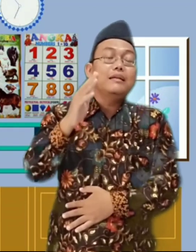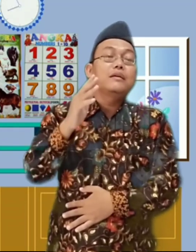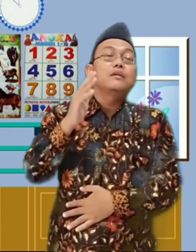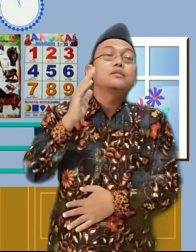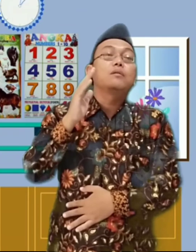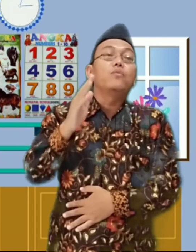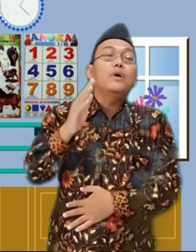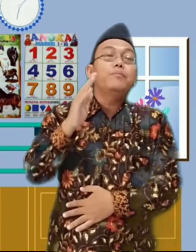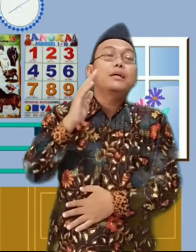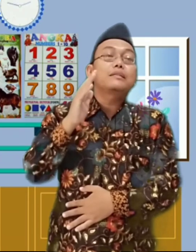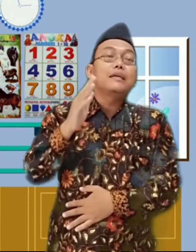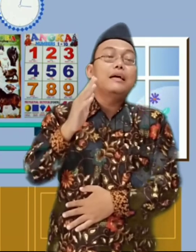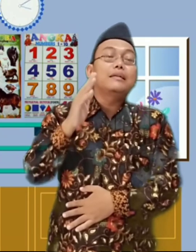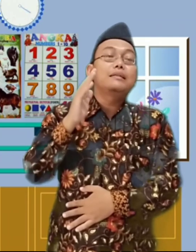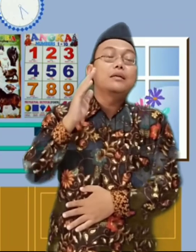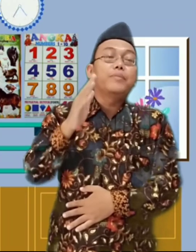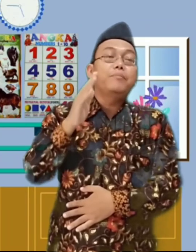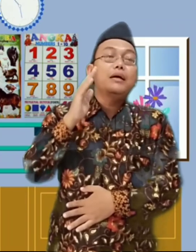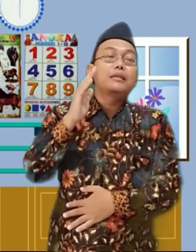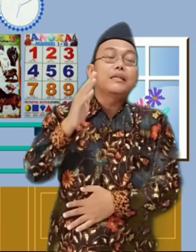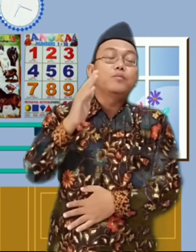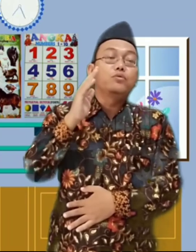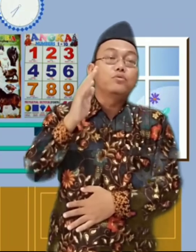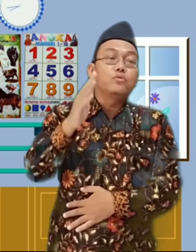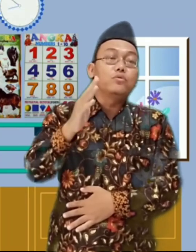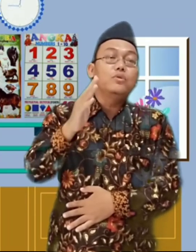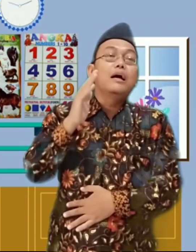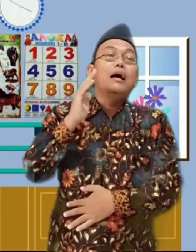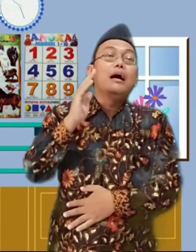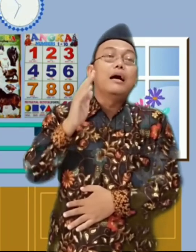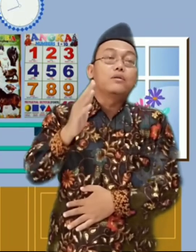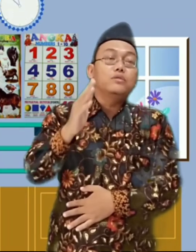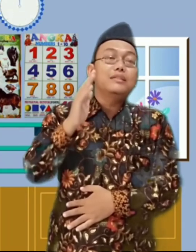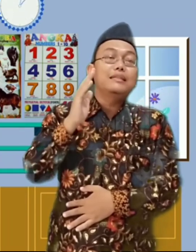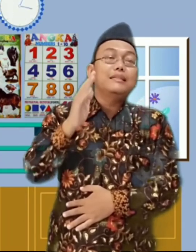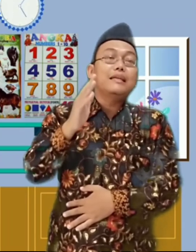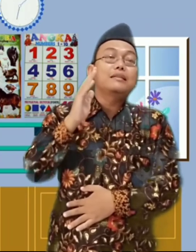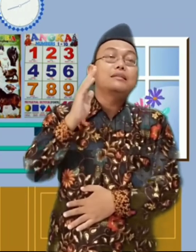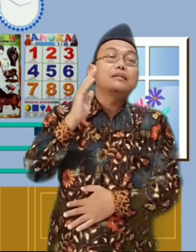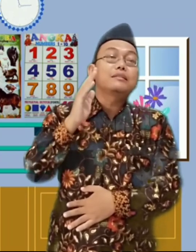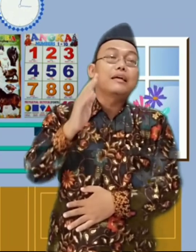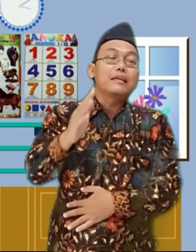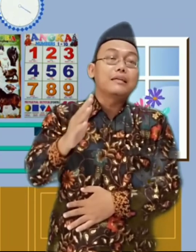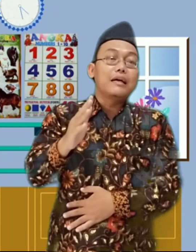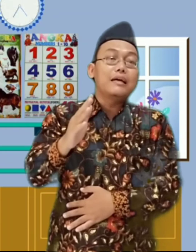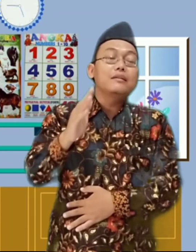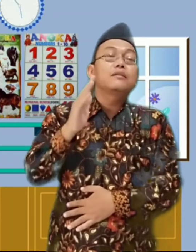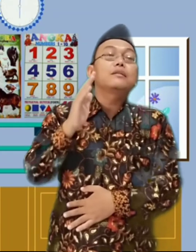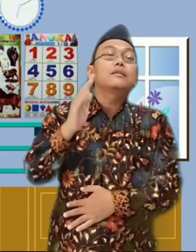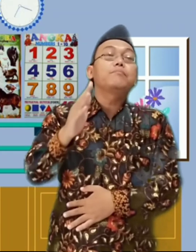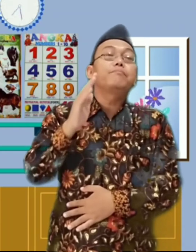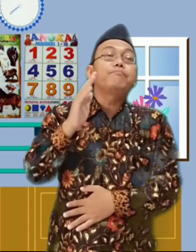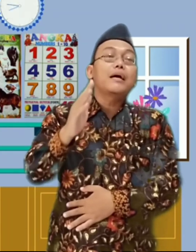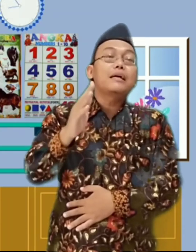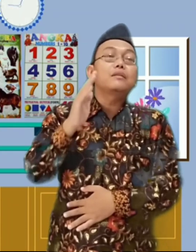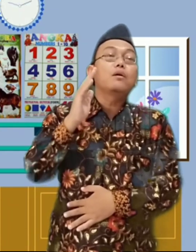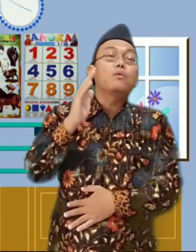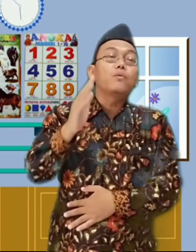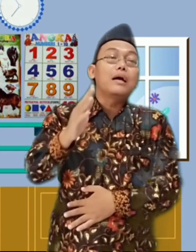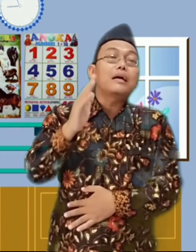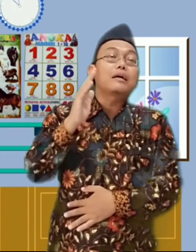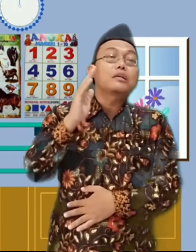terakhir, semua pekerjaan dari Bapak dan Ibu guru harus kita selesaikan